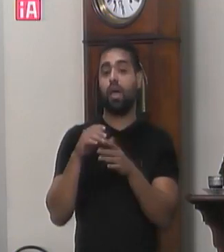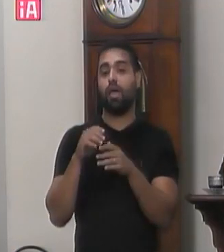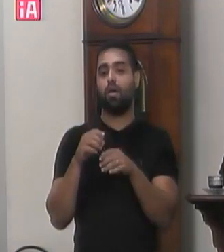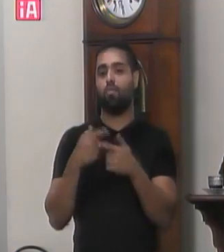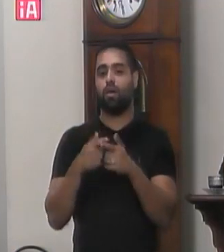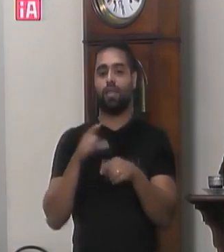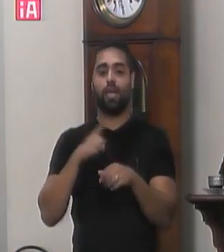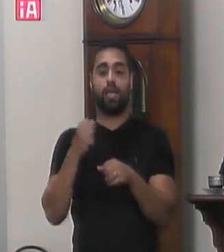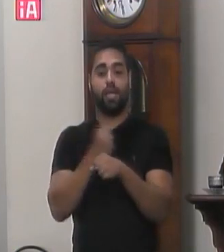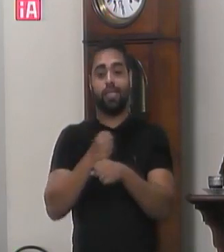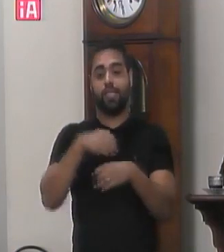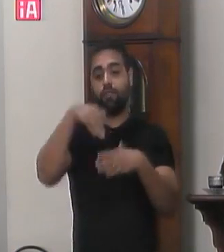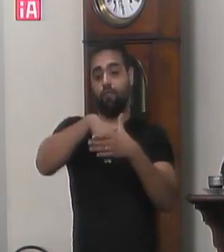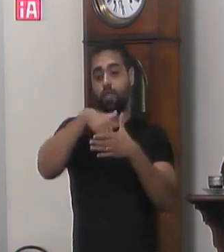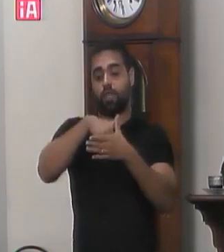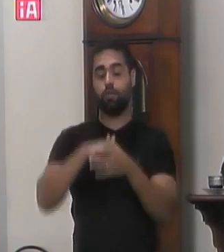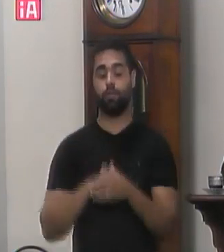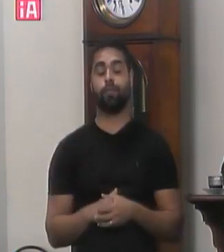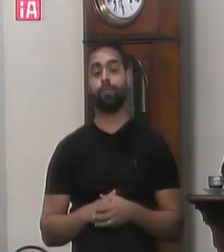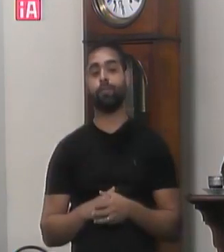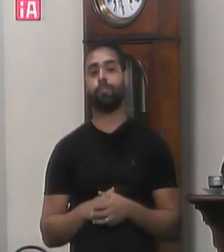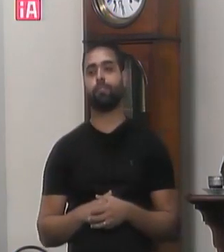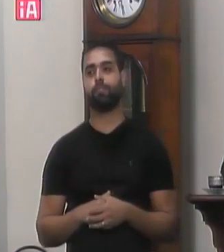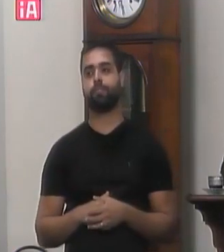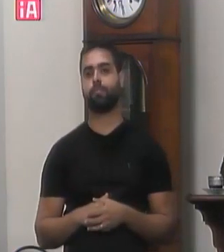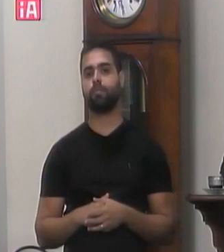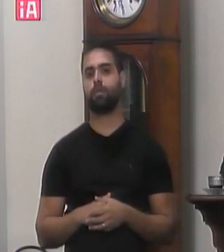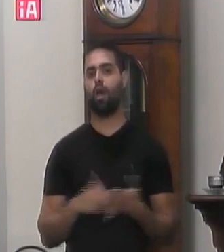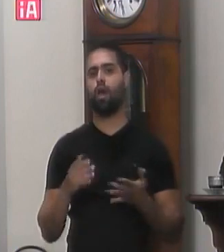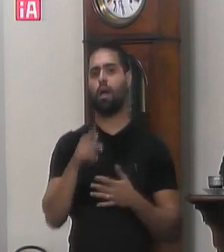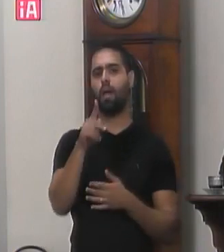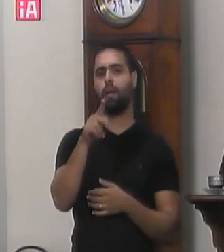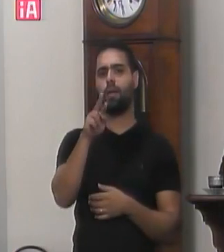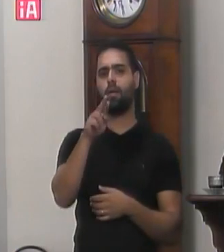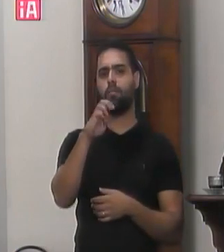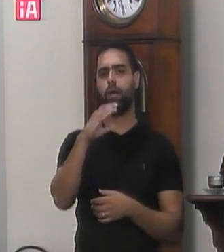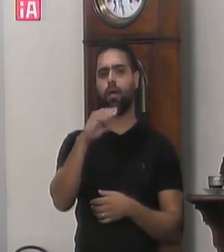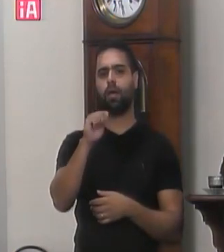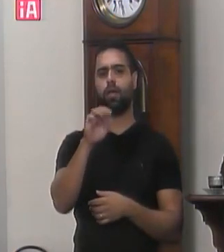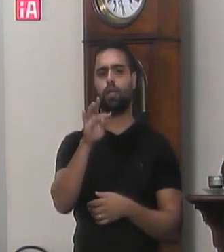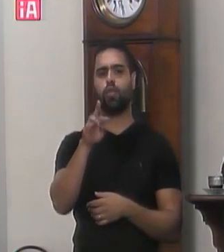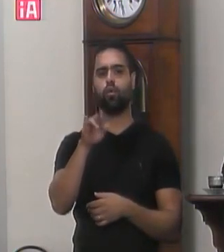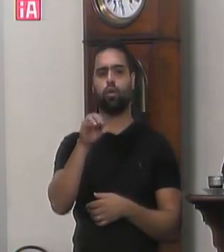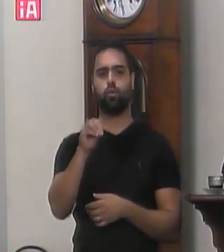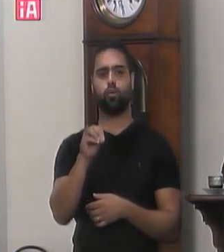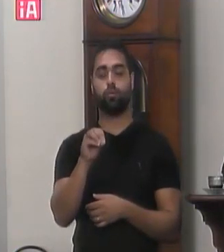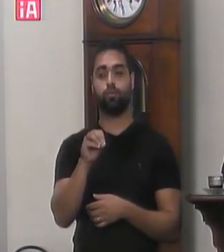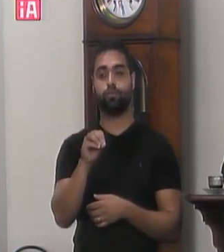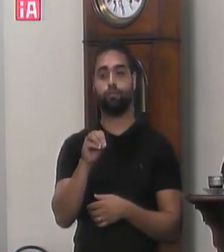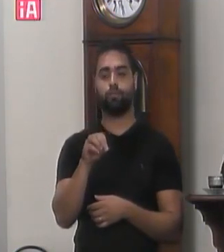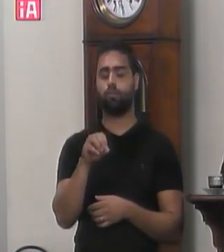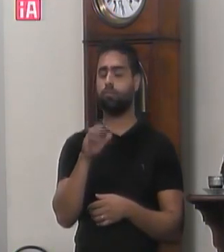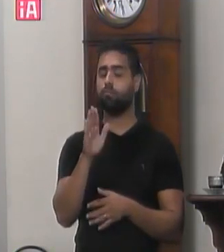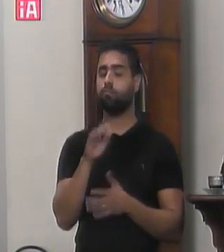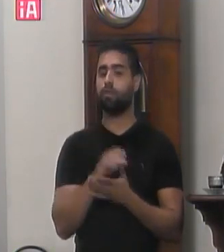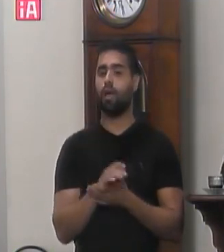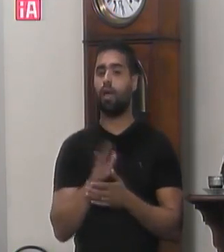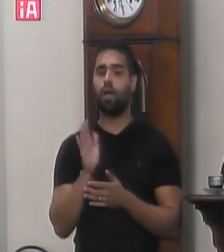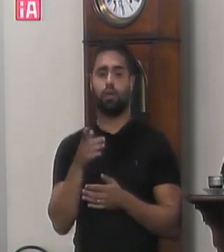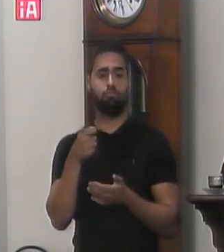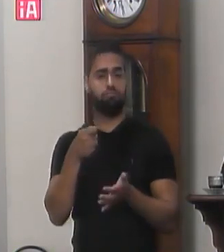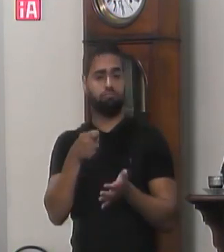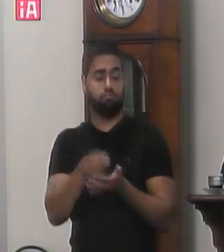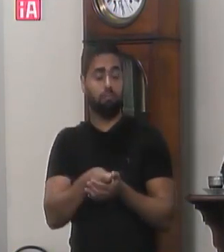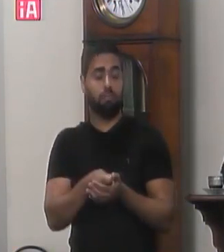eleitoral. Questão de precatórios, né, que você me perguntou. Os precatórios estão sendo